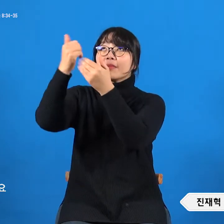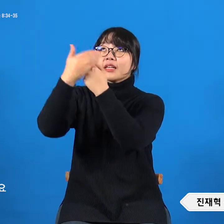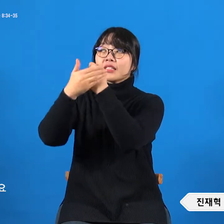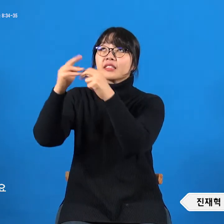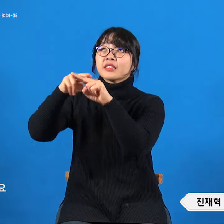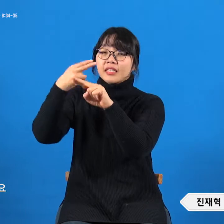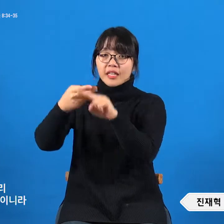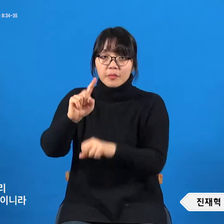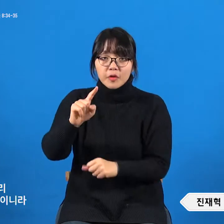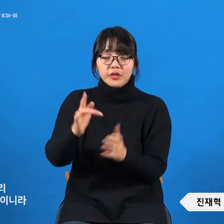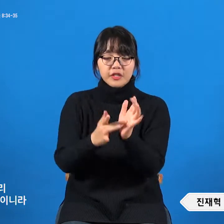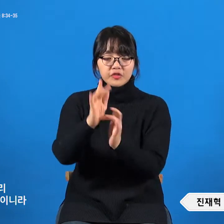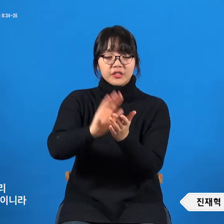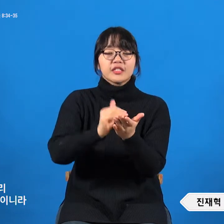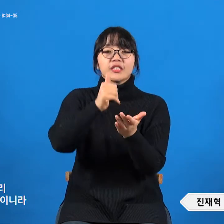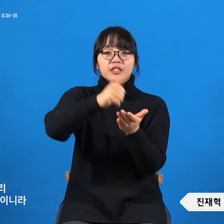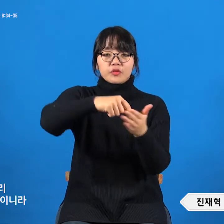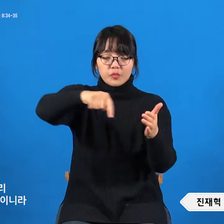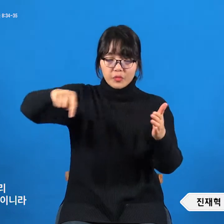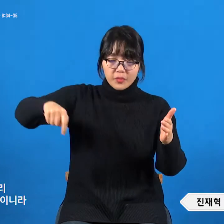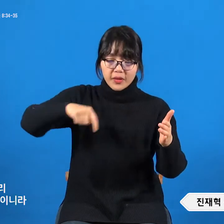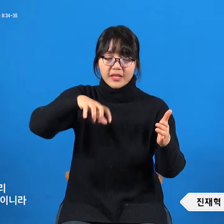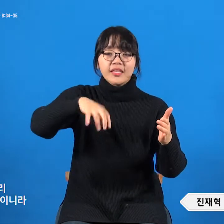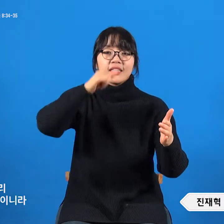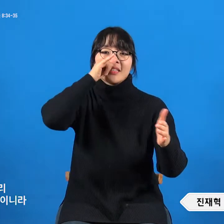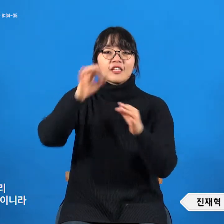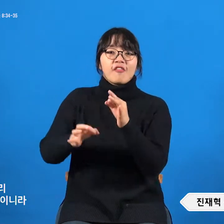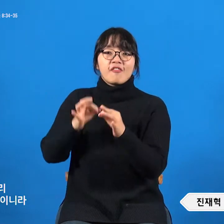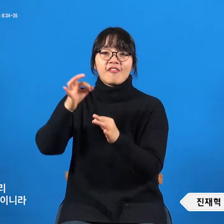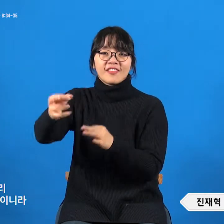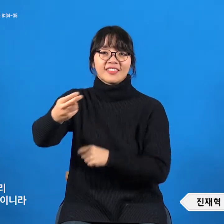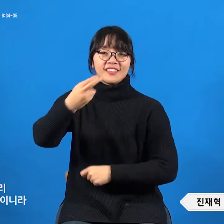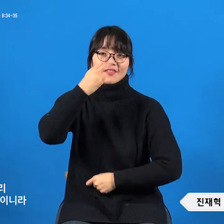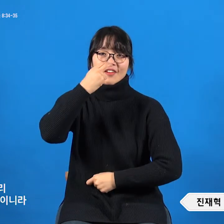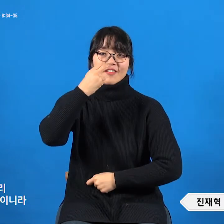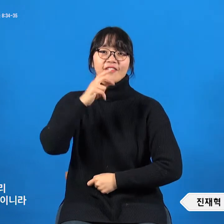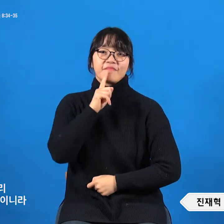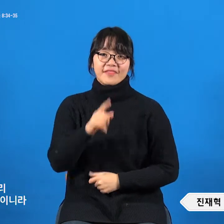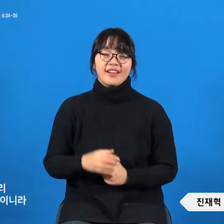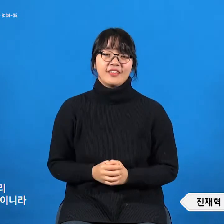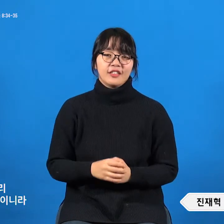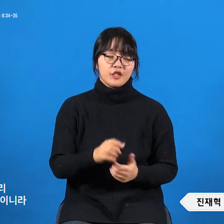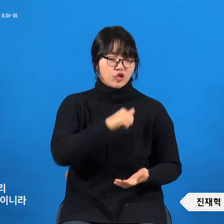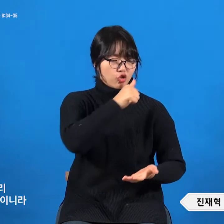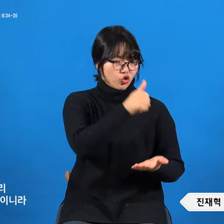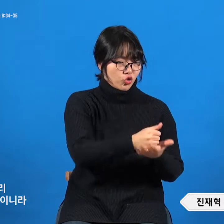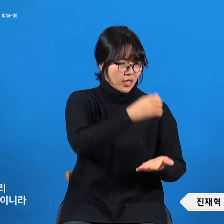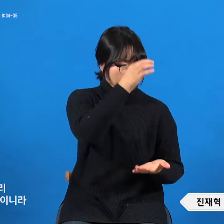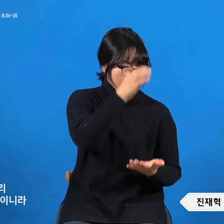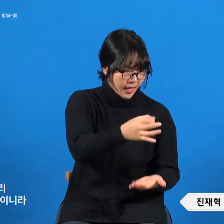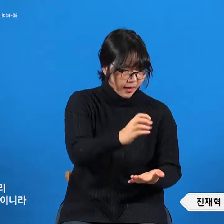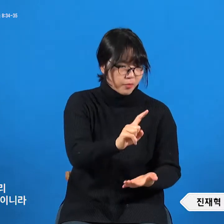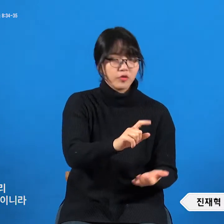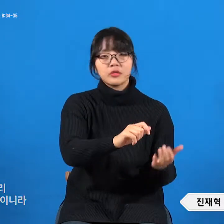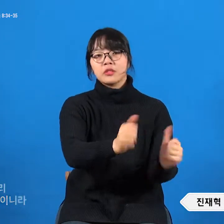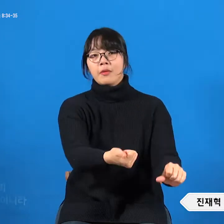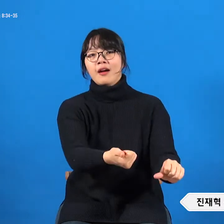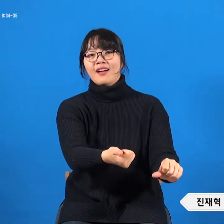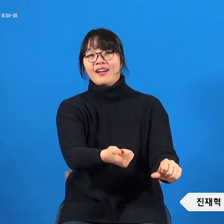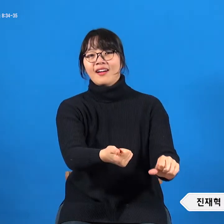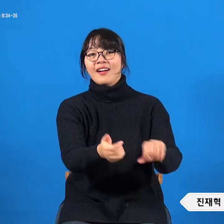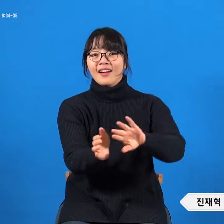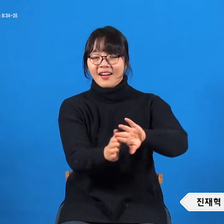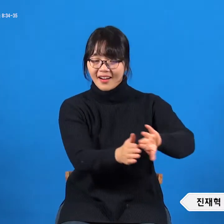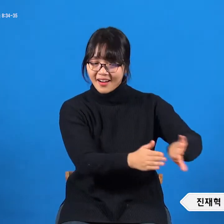은사는 그리스도 예수 우리 주 안에 있는 영생이니라. 죄의 싹은 사망이라고 말합니다. 그러나